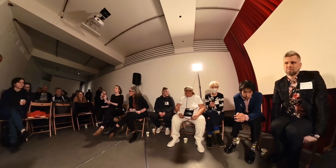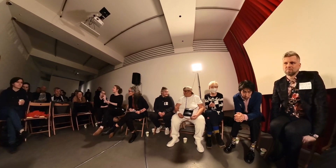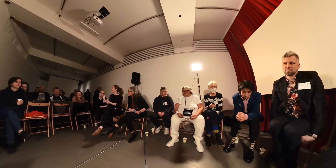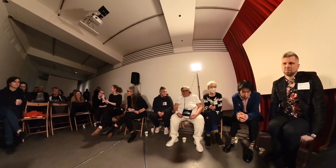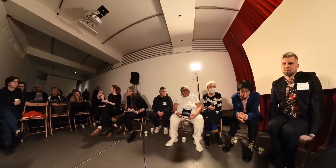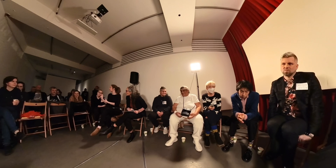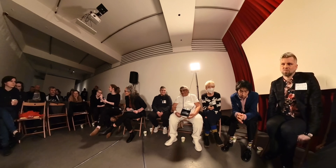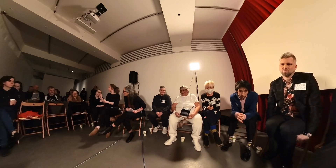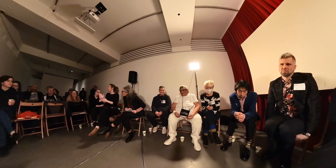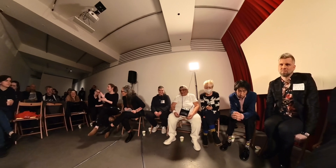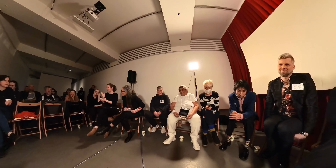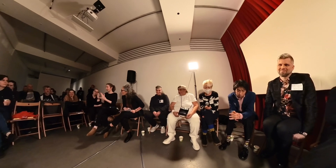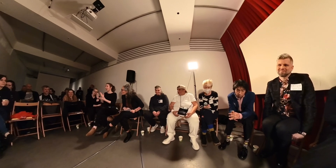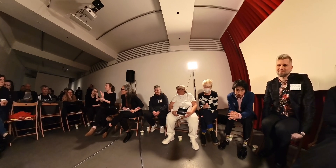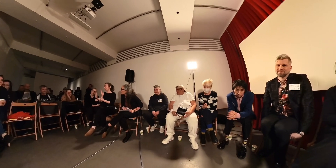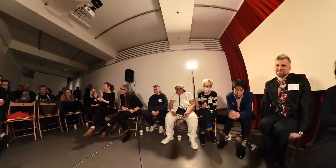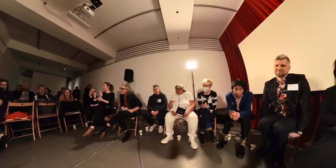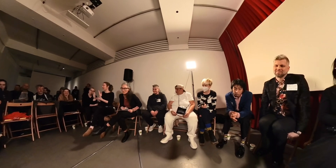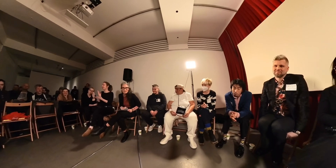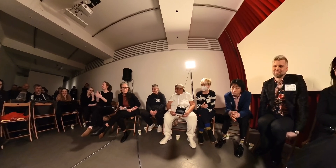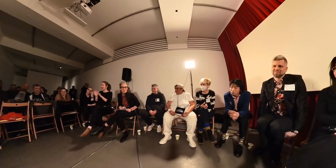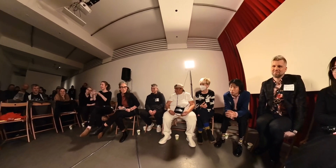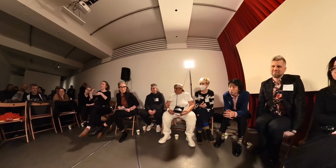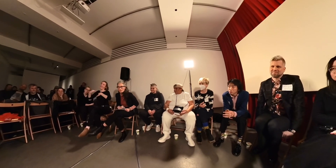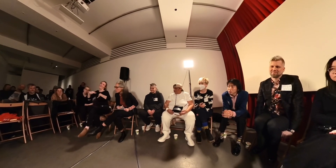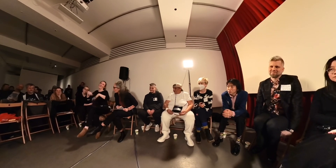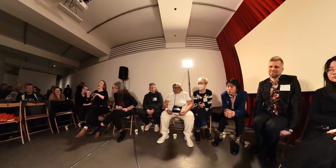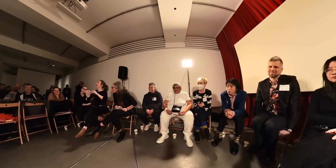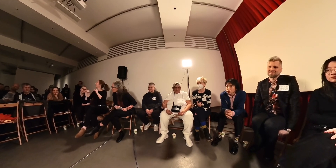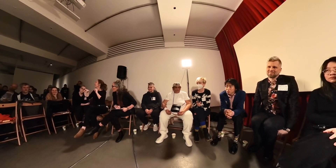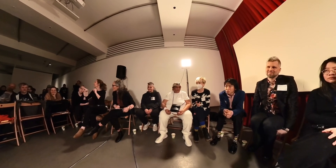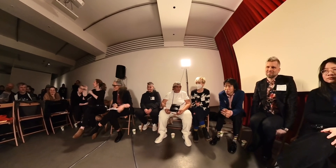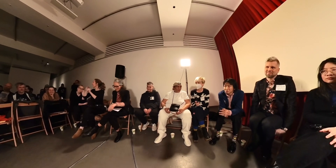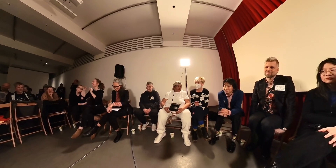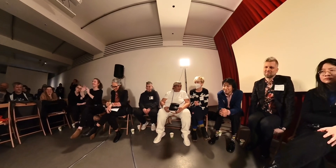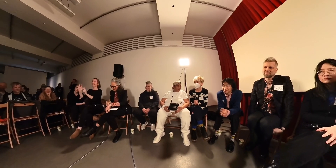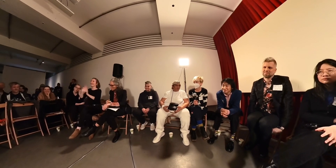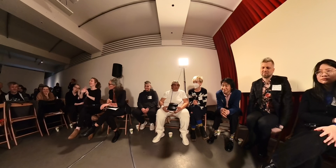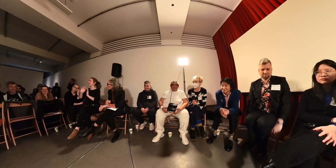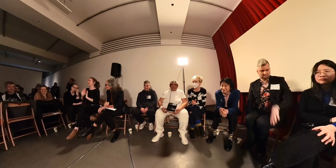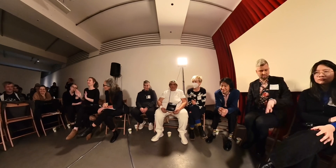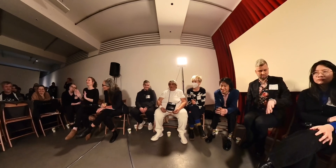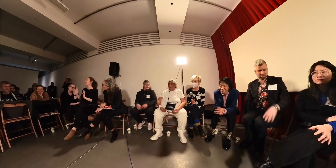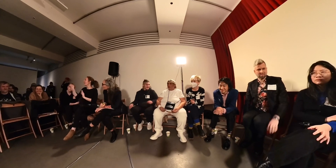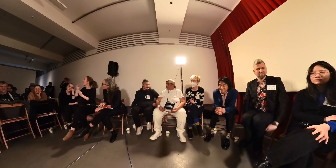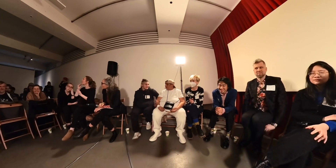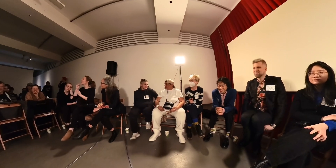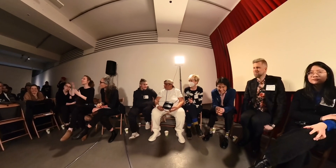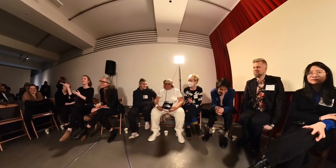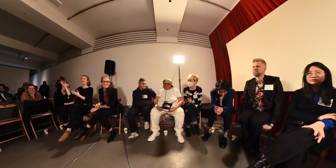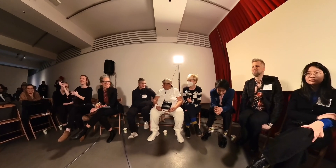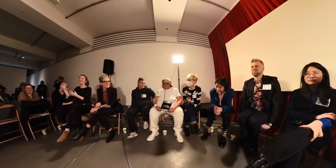Nebo už si dopřejeme tu možnost si povídat, jak chceme individuálně mezi sebou nad tím